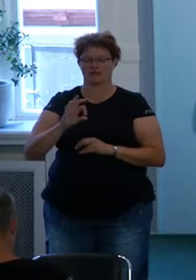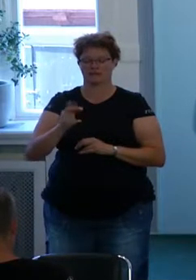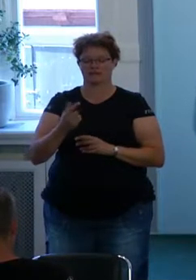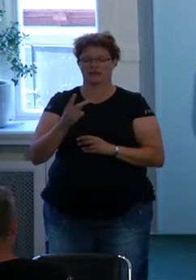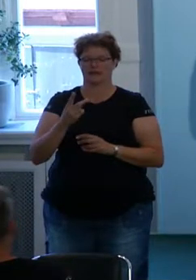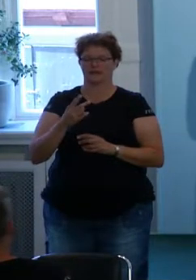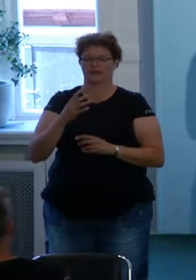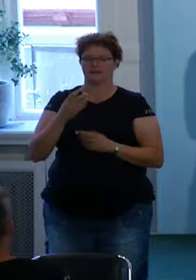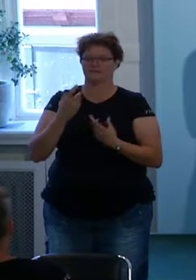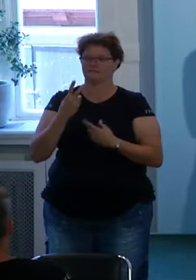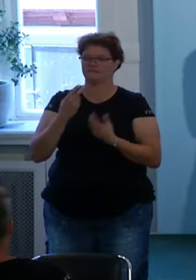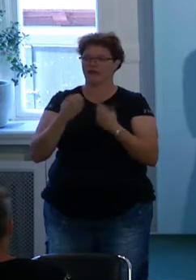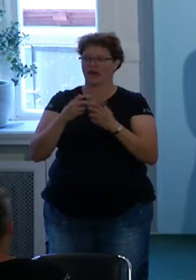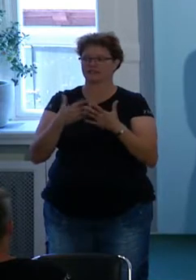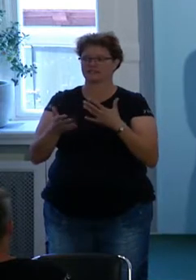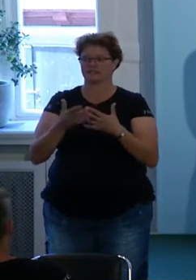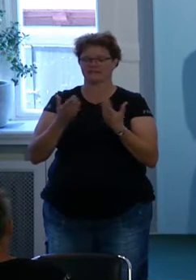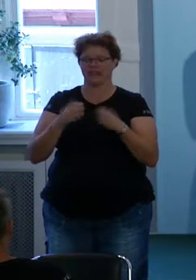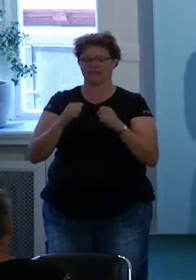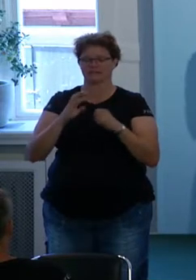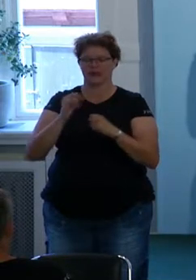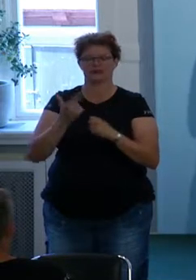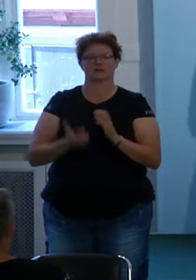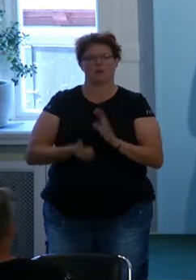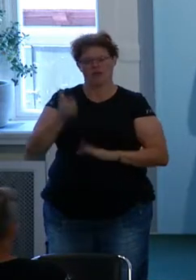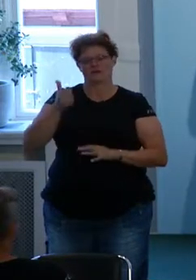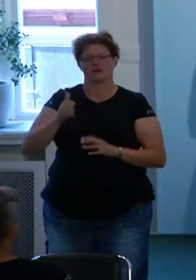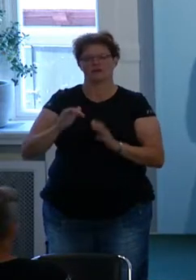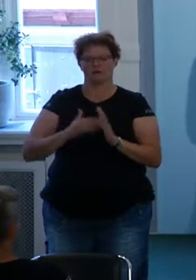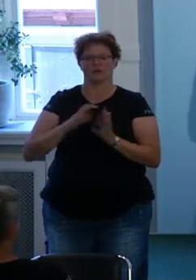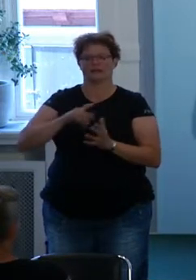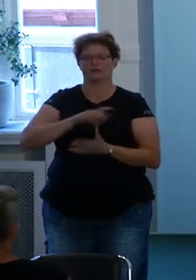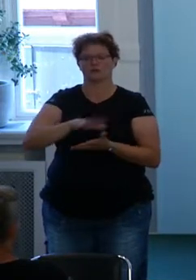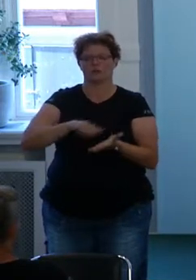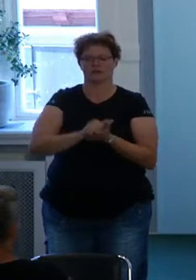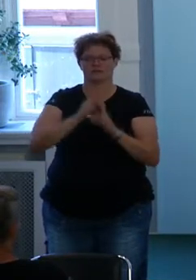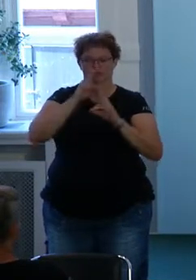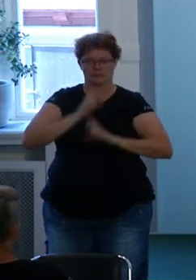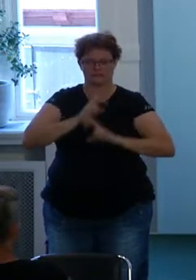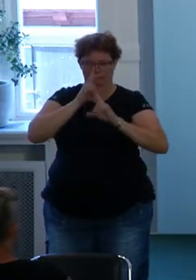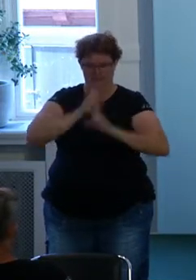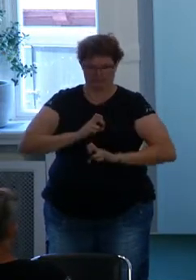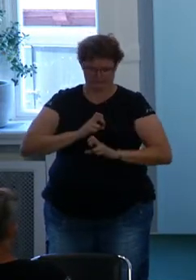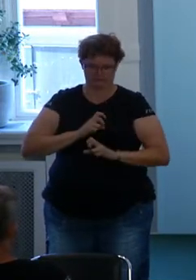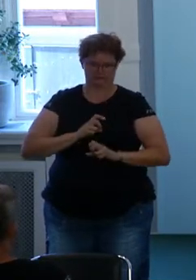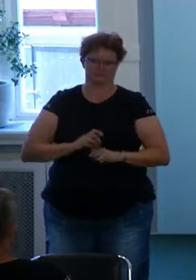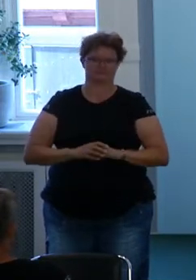från Region Skånes forskningsinfrastruktur. Välkommen fram, Ulf.